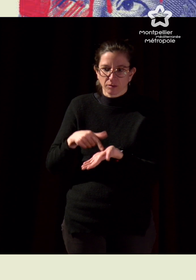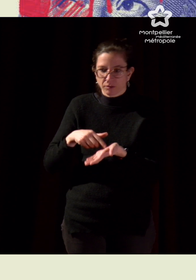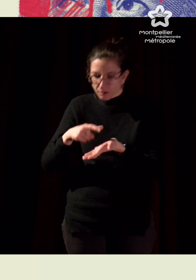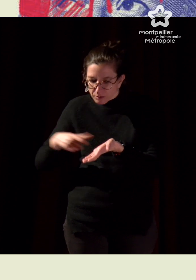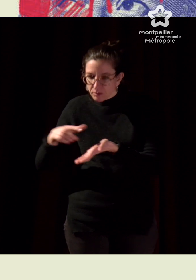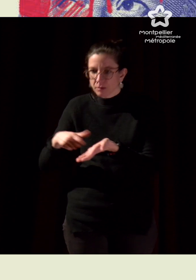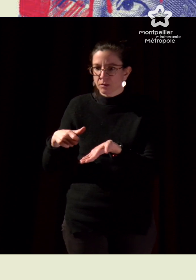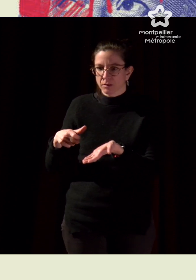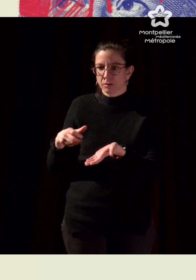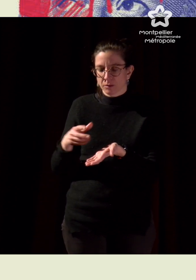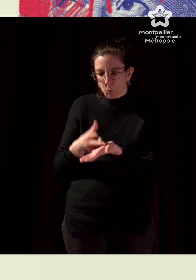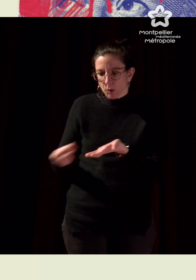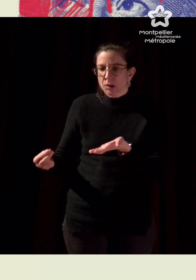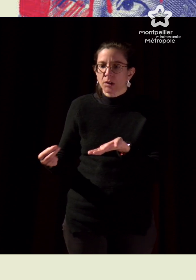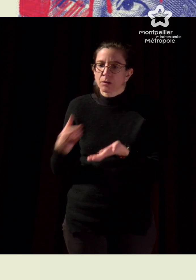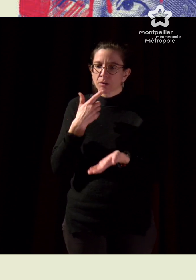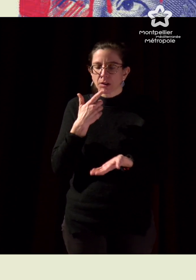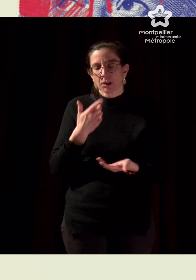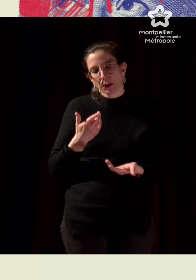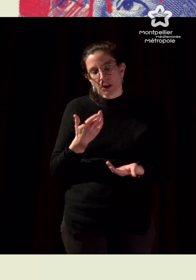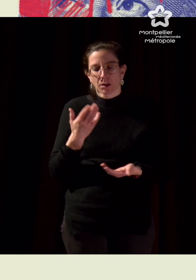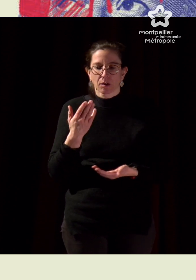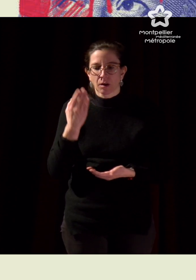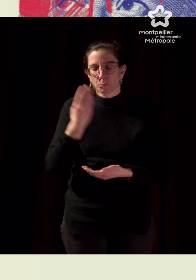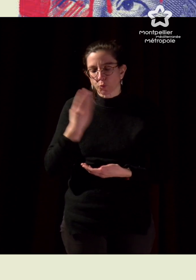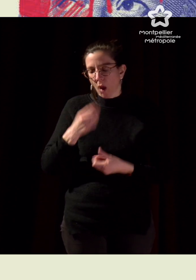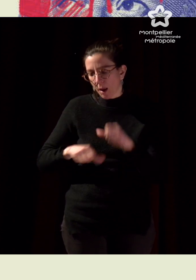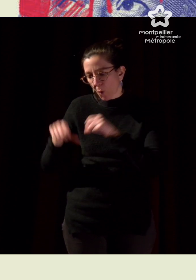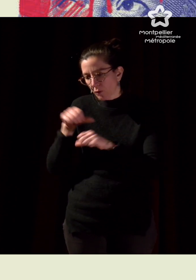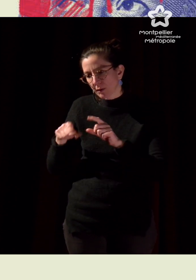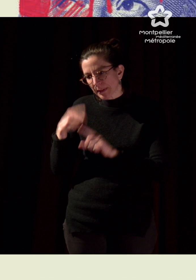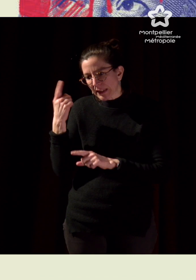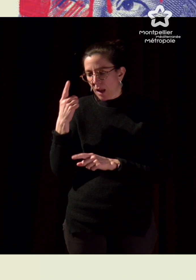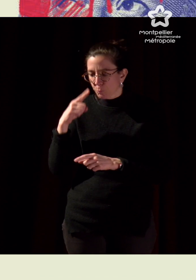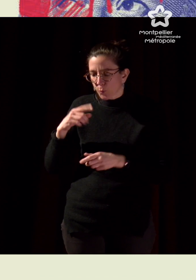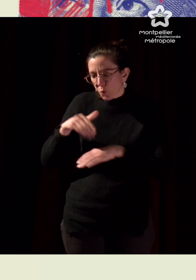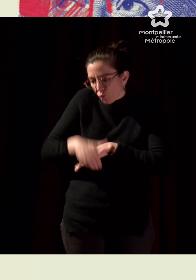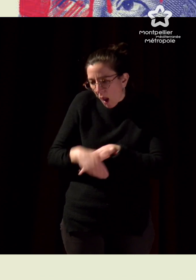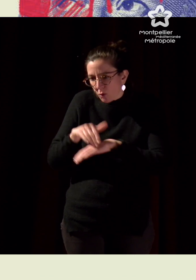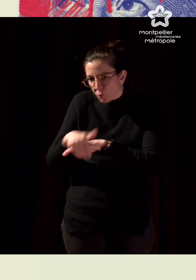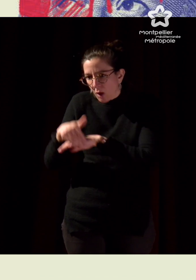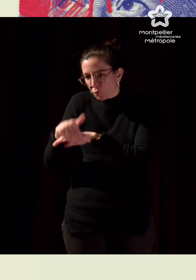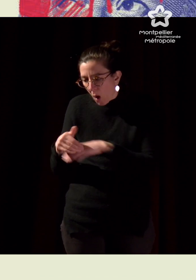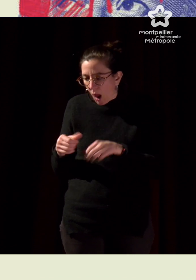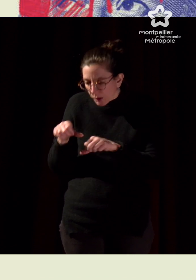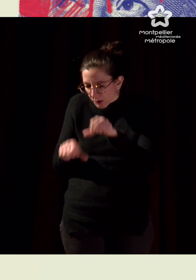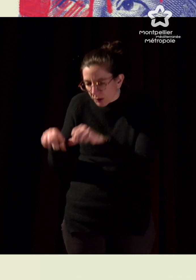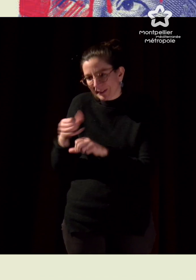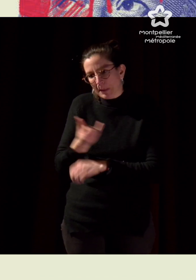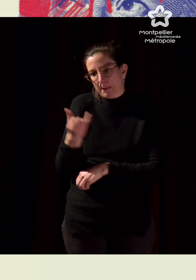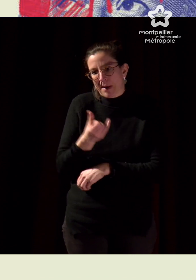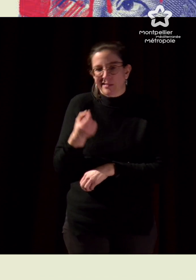pas besoin d'avoir de petits labos avec nous pour techniquer tous les soirs. D'un autre côté, c'est vrai que l'ADN, il est un peu de